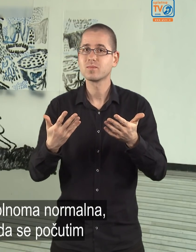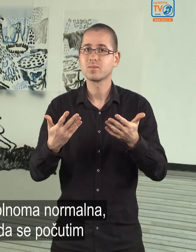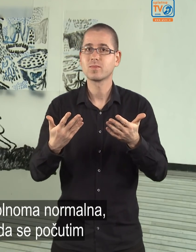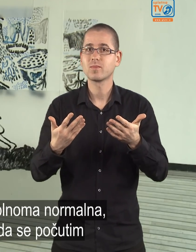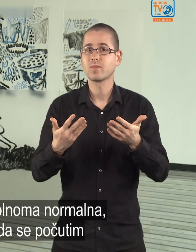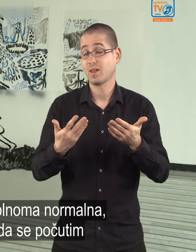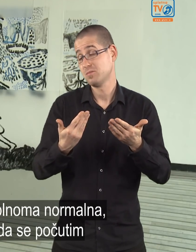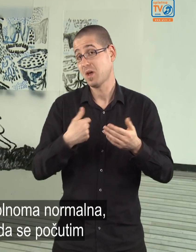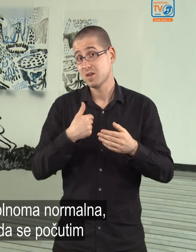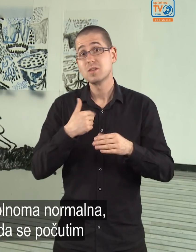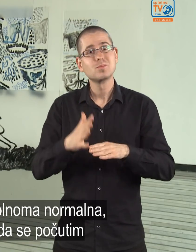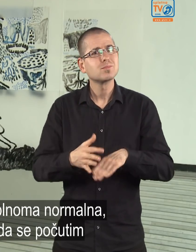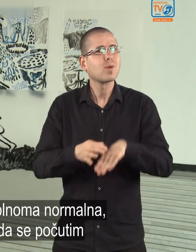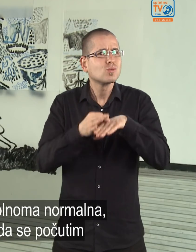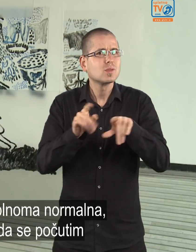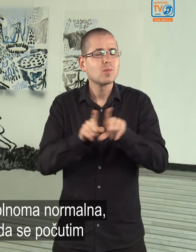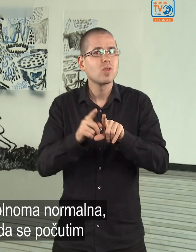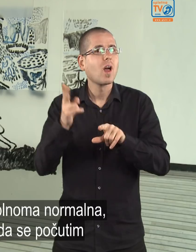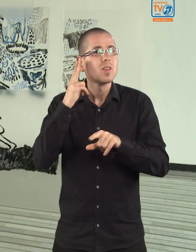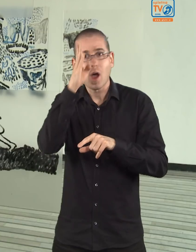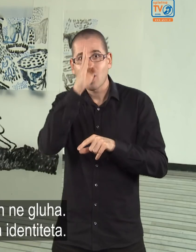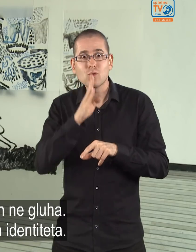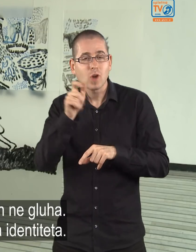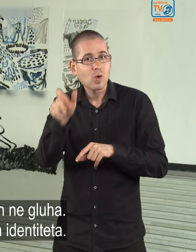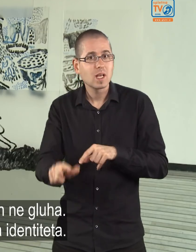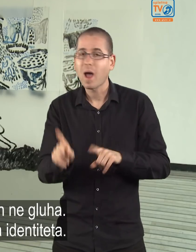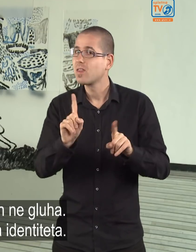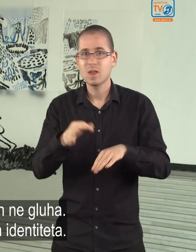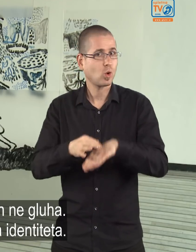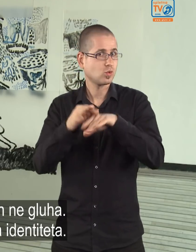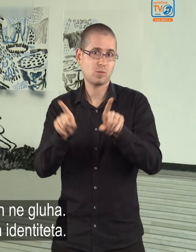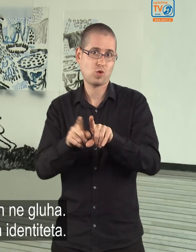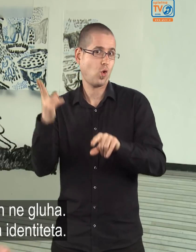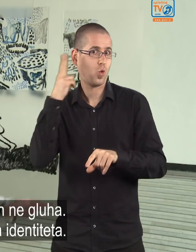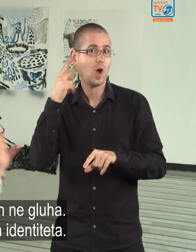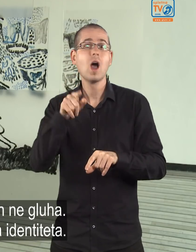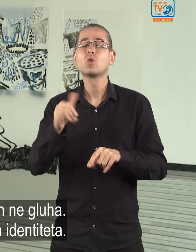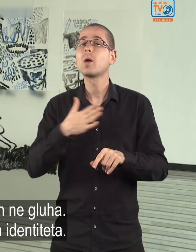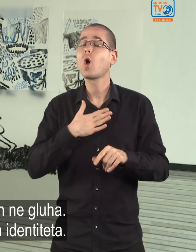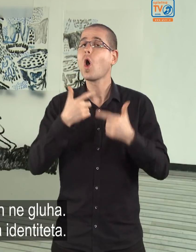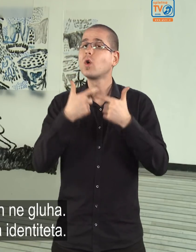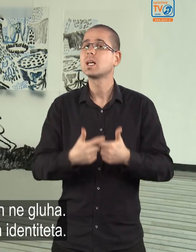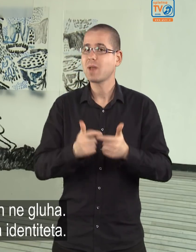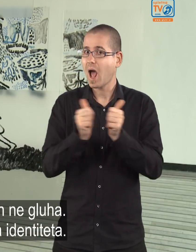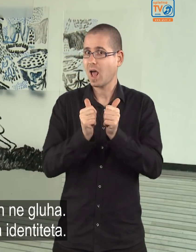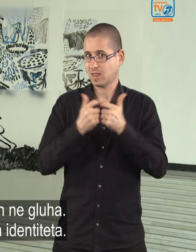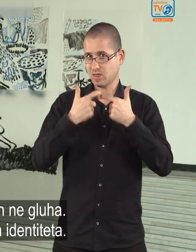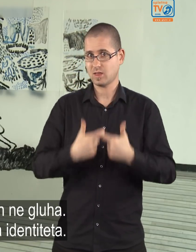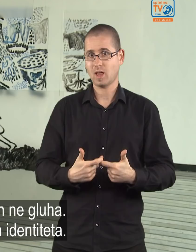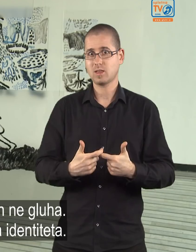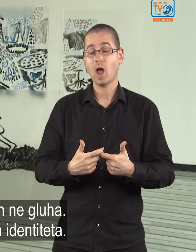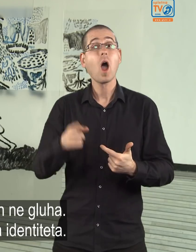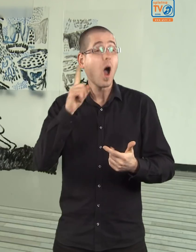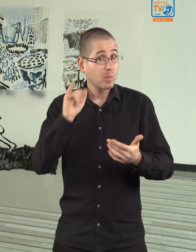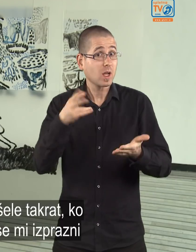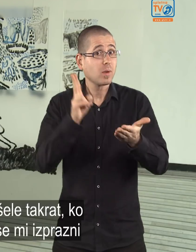tisto, da se počutim naglušna oseba in ne gluha, to je moja osebna identiteta, vendar